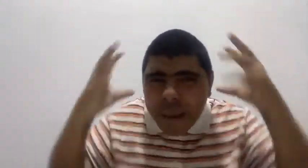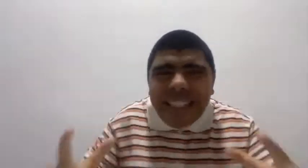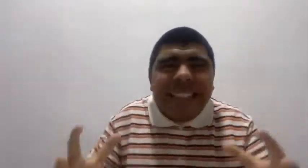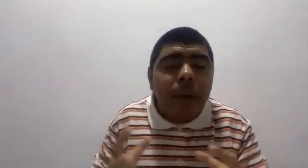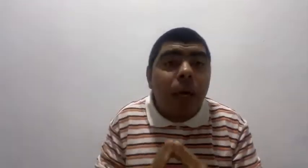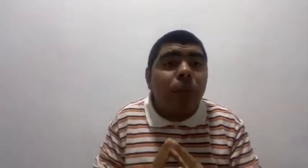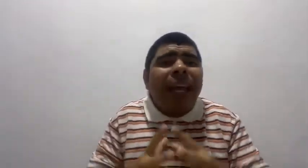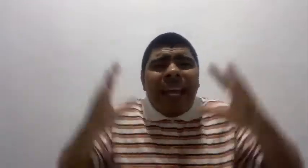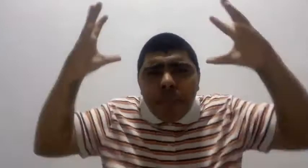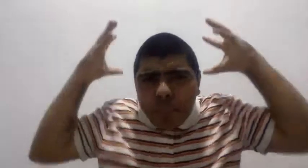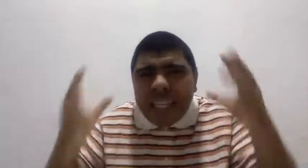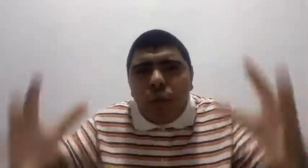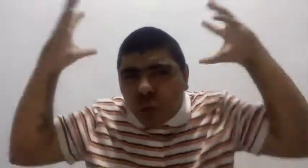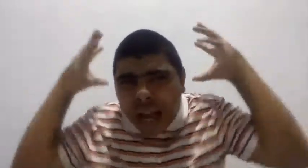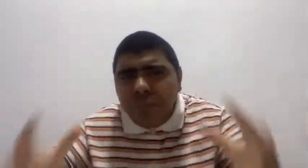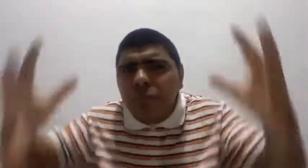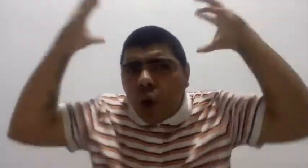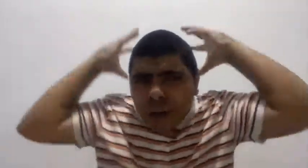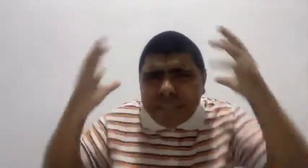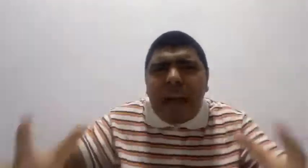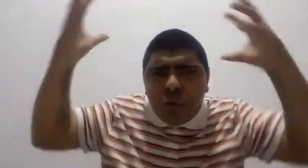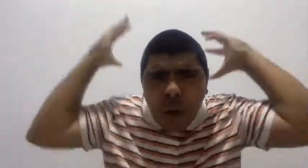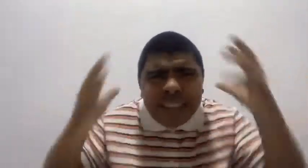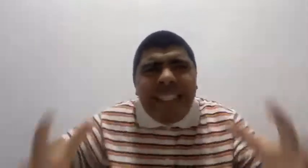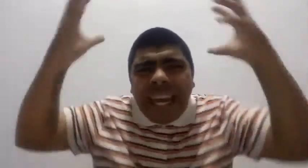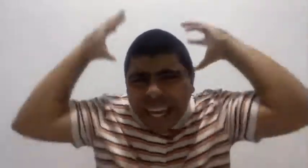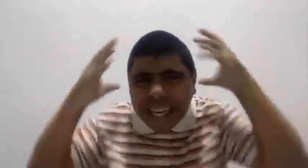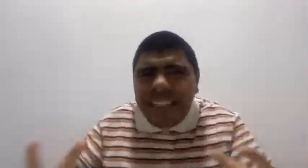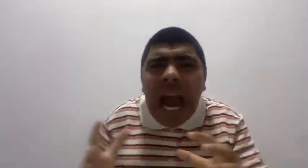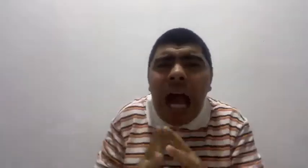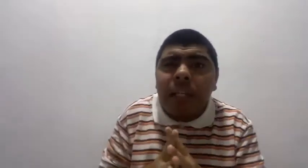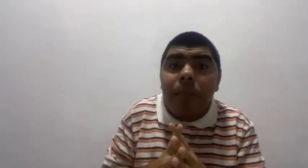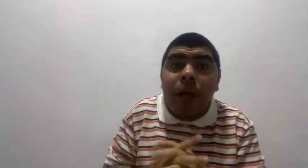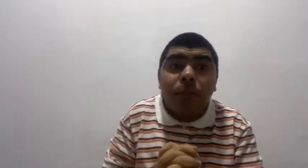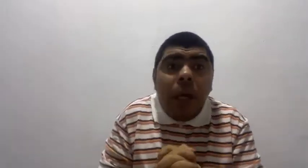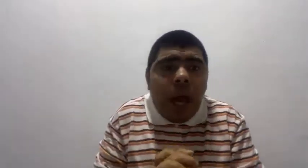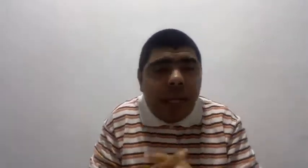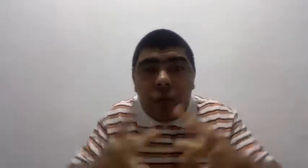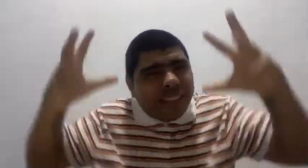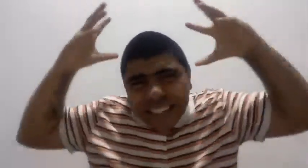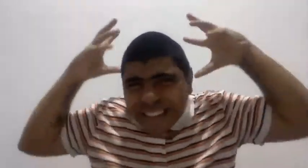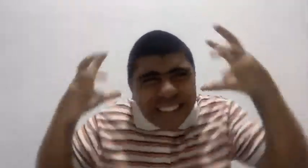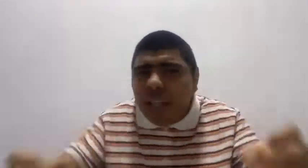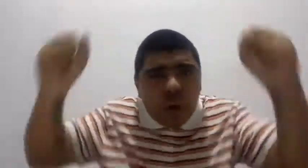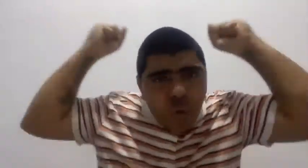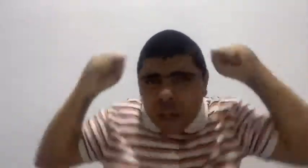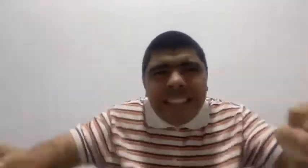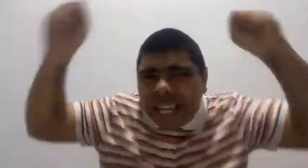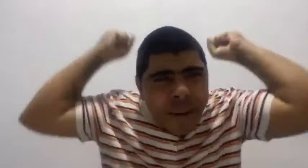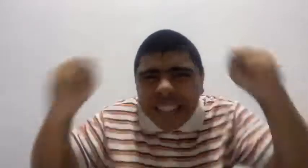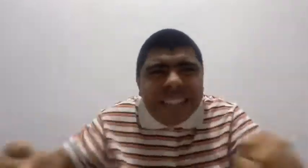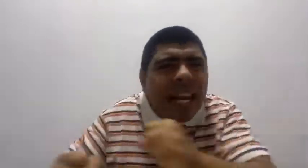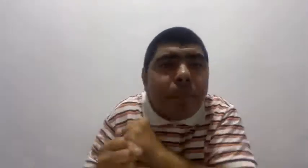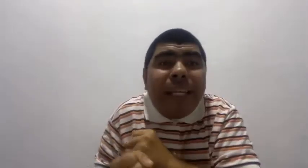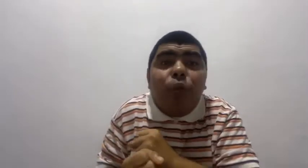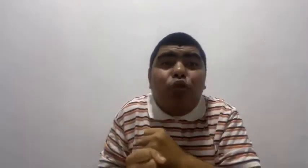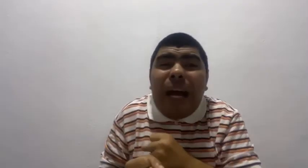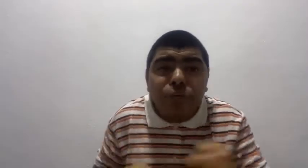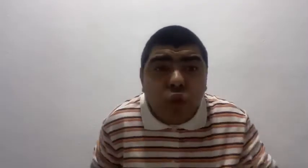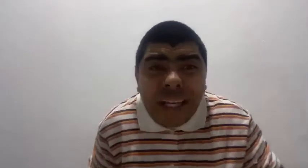fuertemente, hermano. El Espíritu Santo está fuerte en esa área, hermano. Aleluya. He sentido fuertemente el Espíritu Santo en